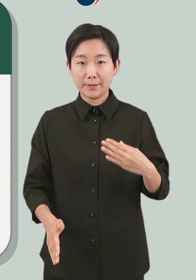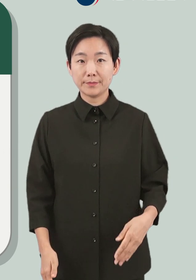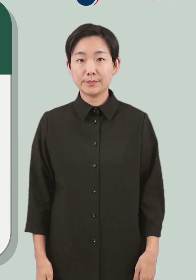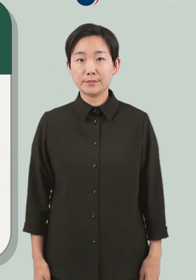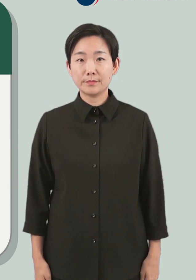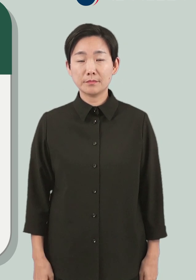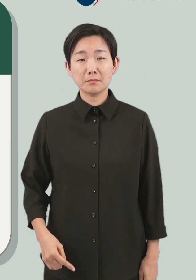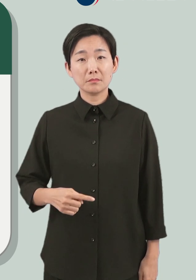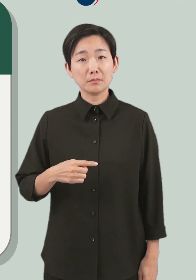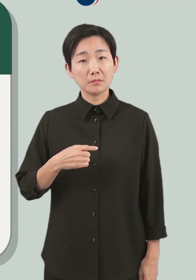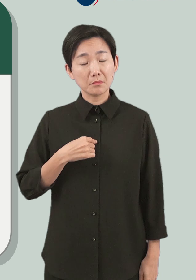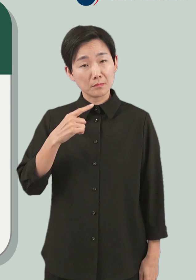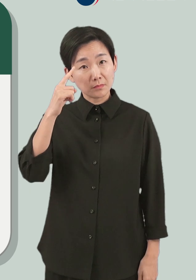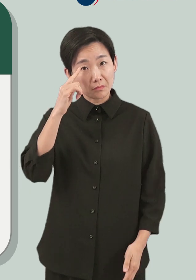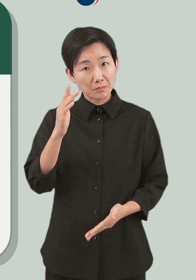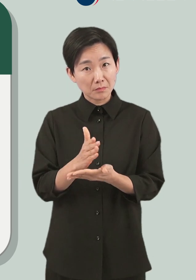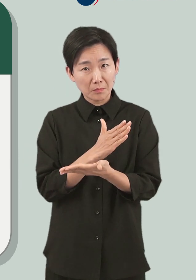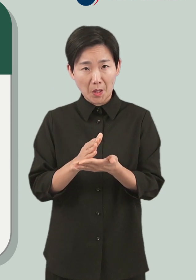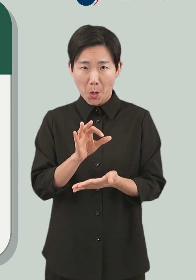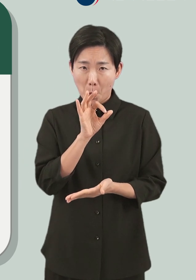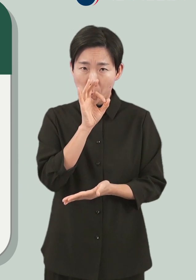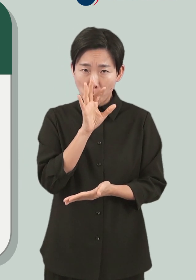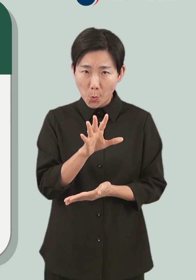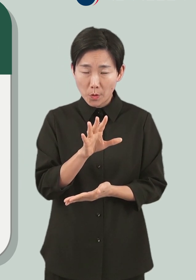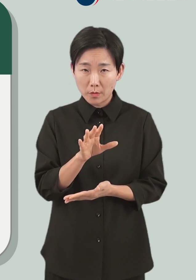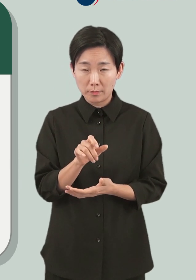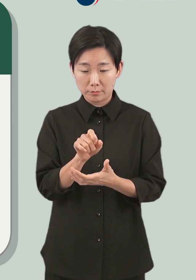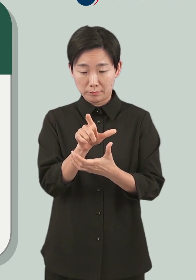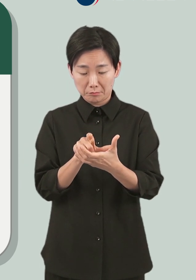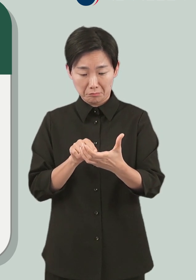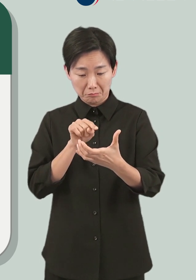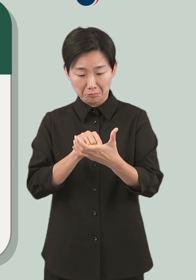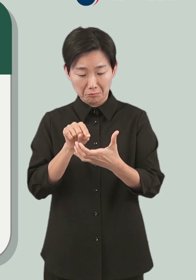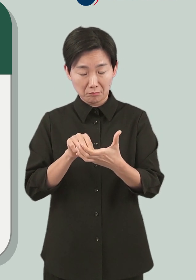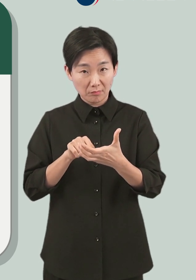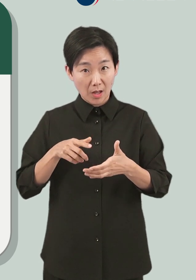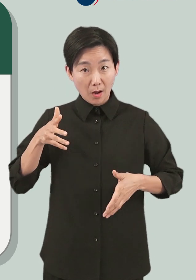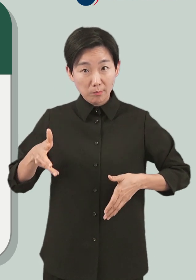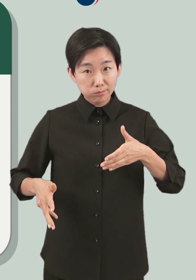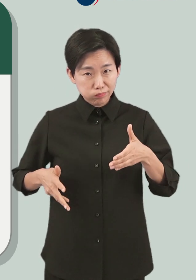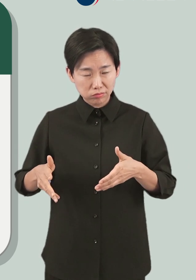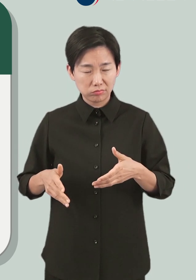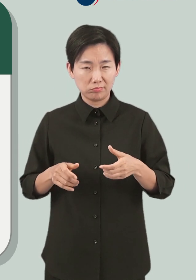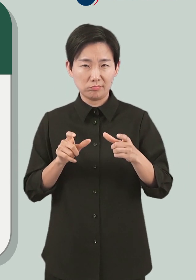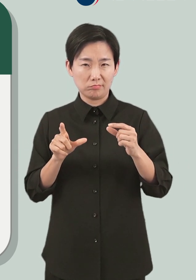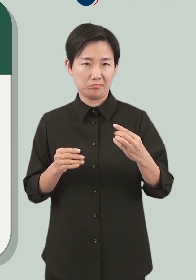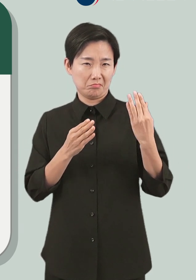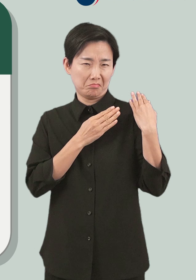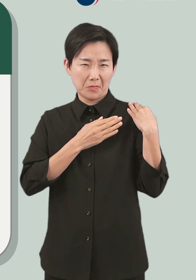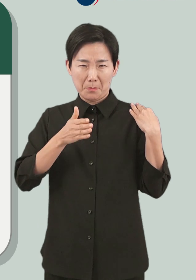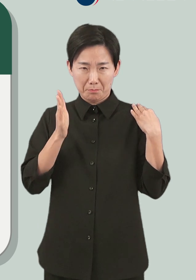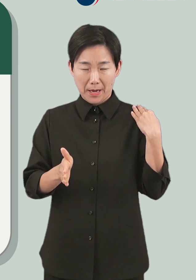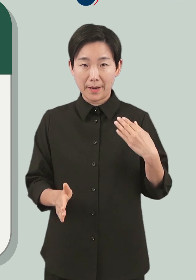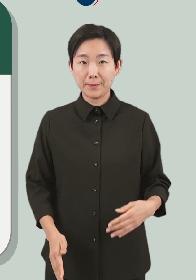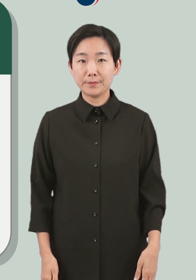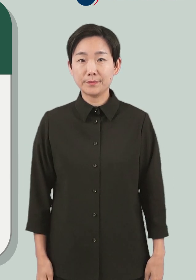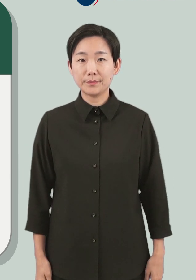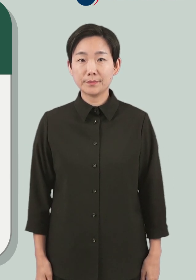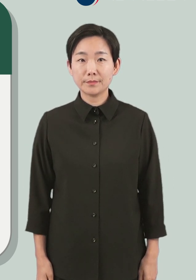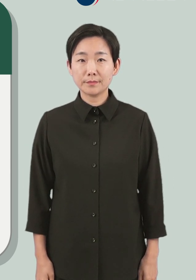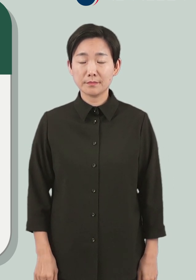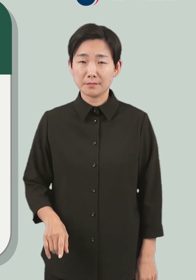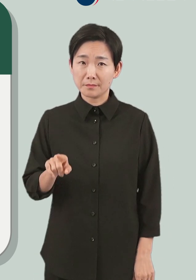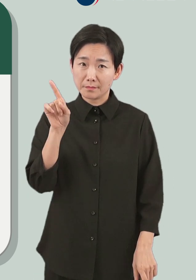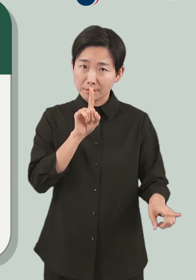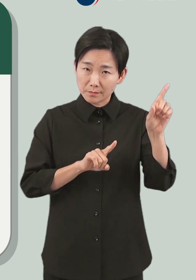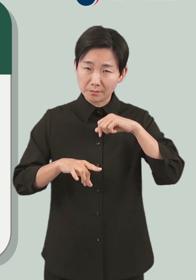사용할 수 없습니다. 자신의 생각 또는 의도를 설명할 수 없는 사람, 장치를 스스로 조작할 수 없는 사람에게 사용할